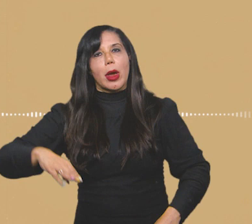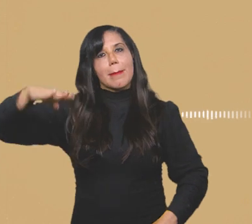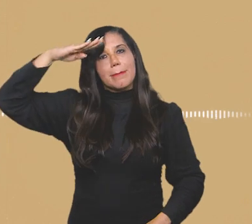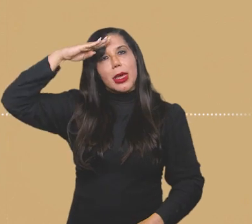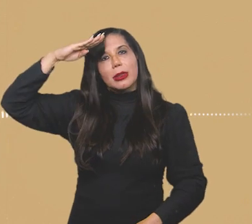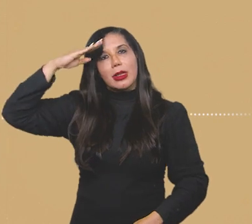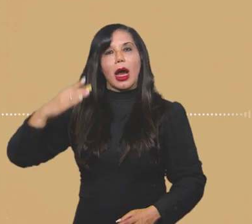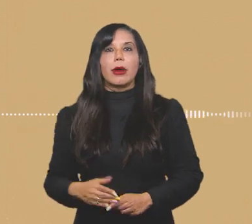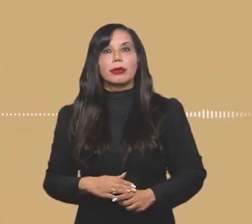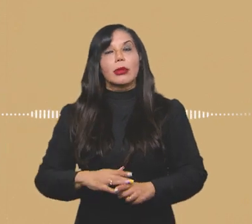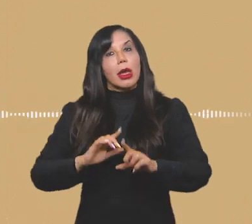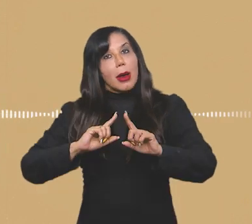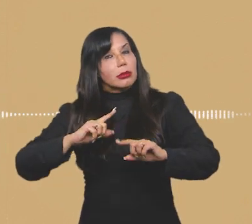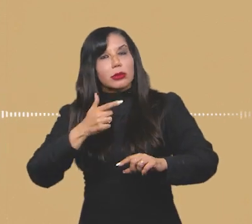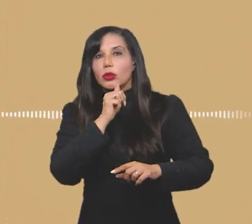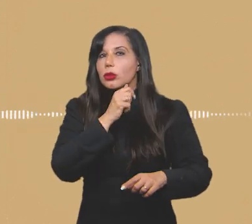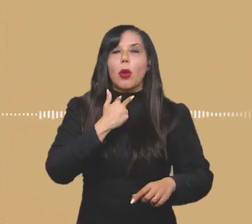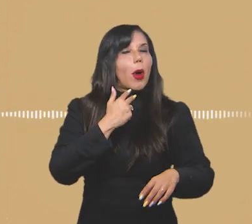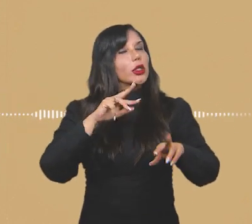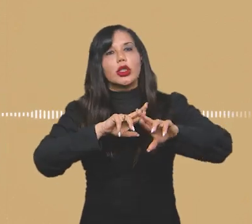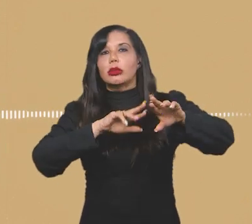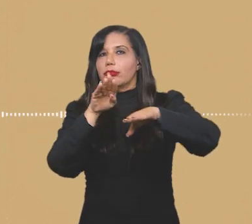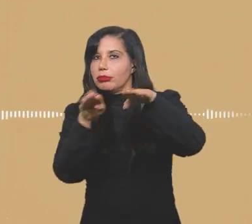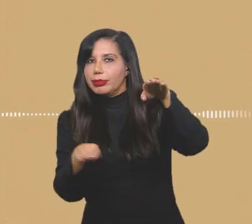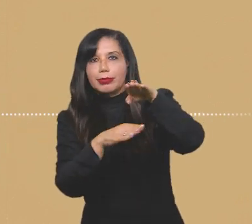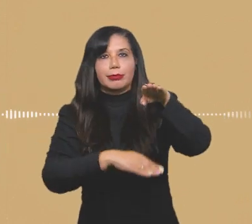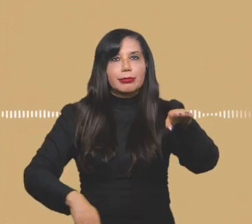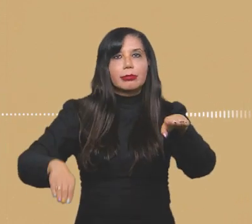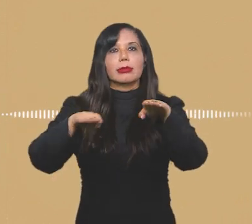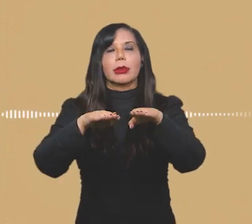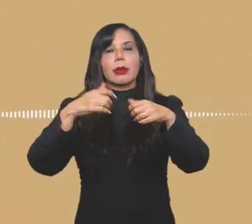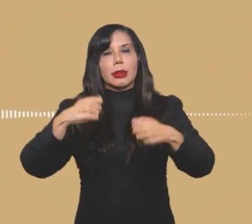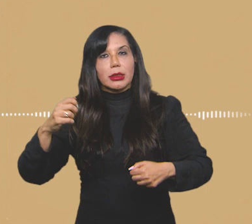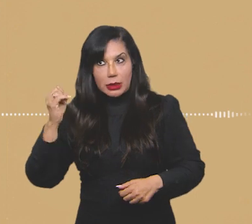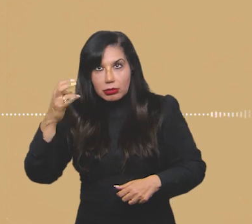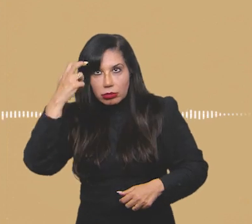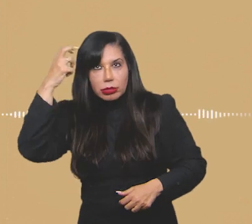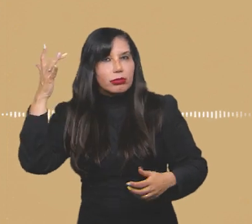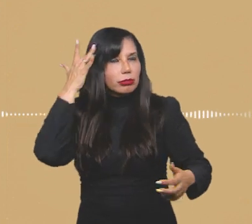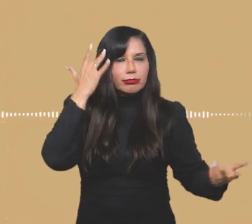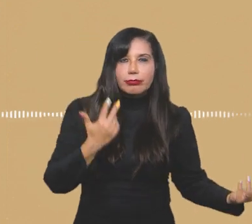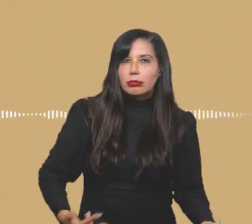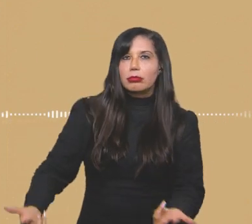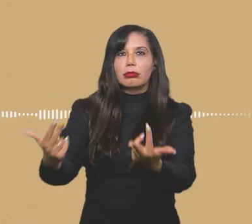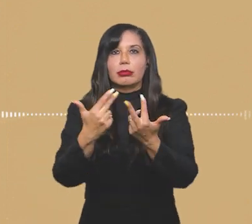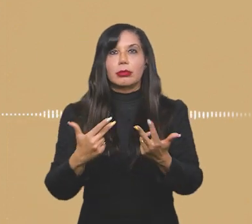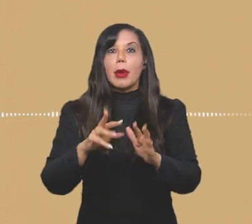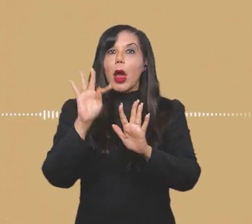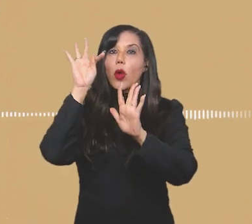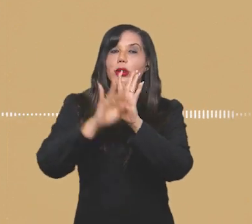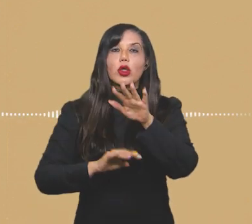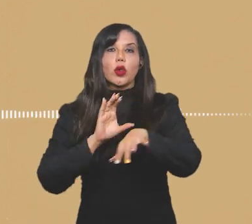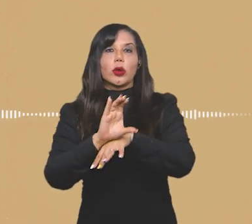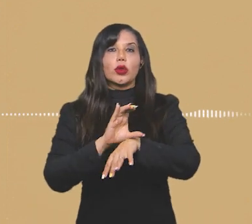e militares, sem outra diferença que não seja a de seus talentos. O